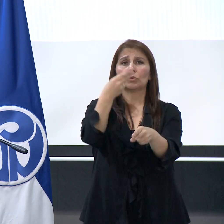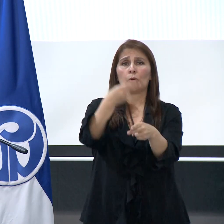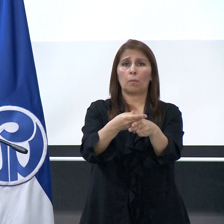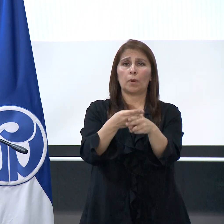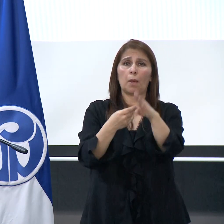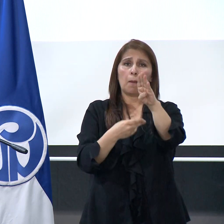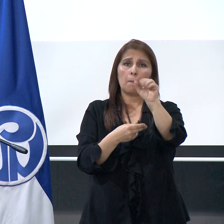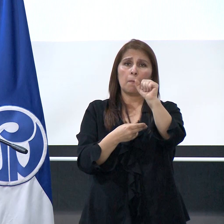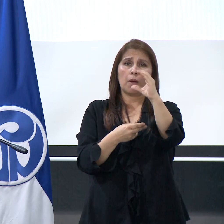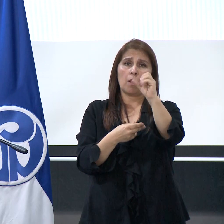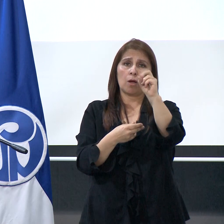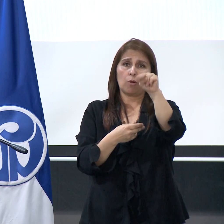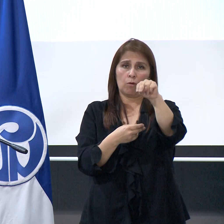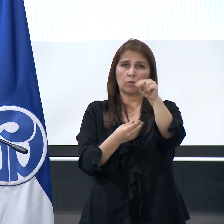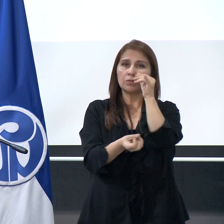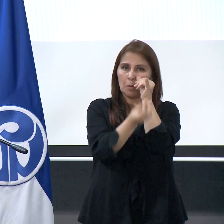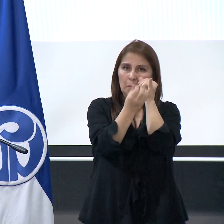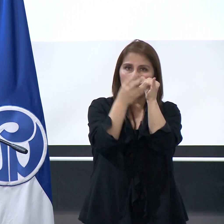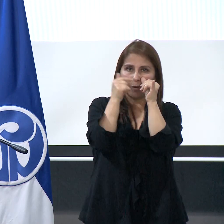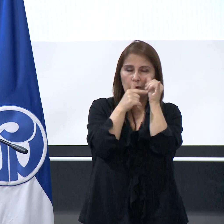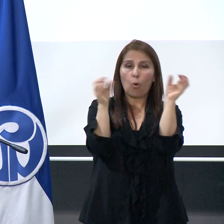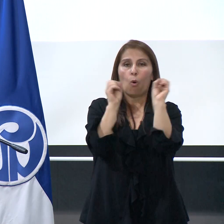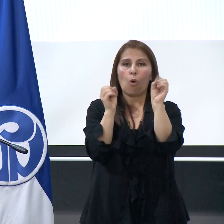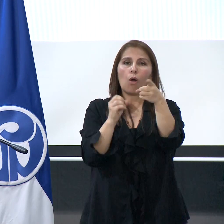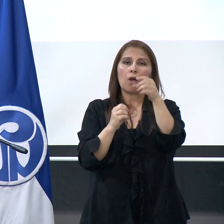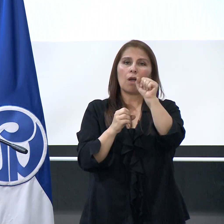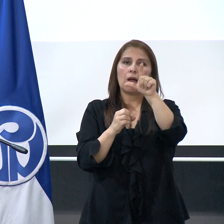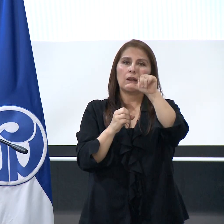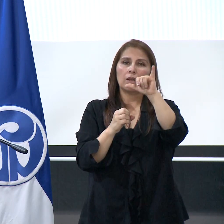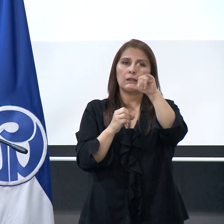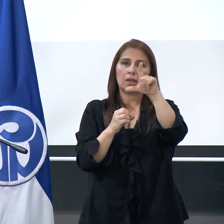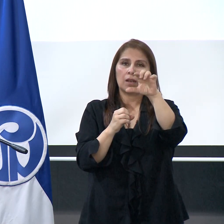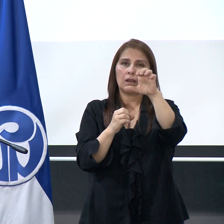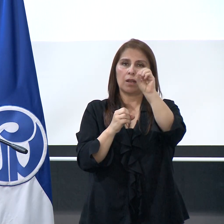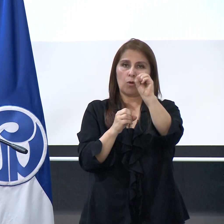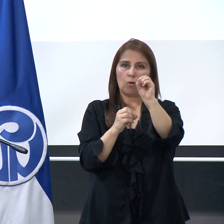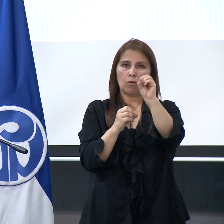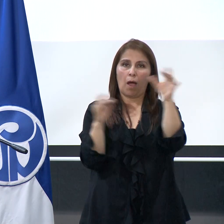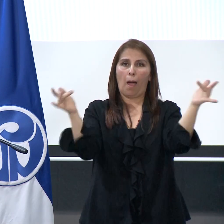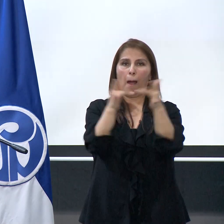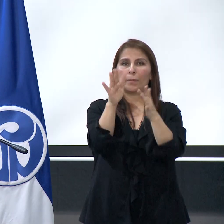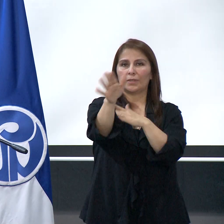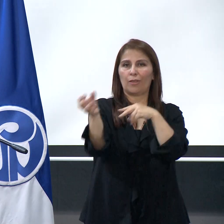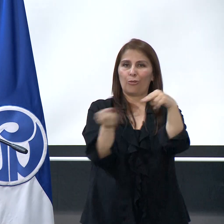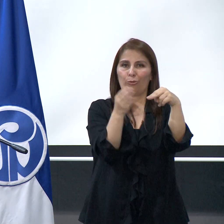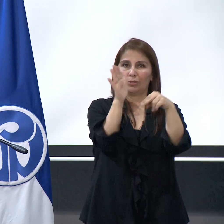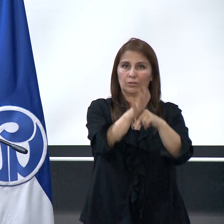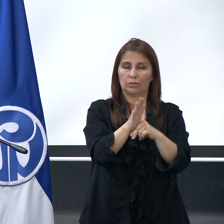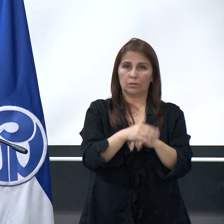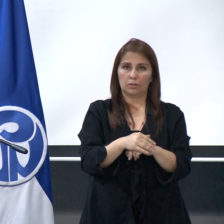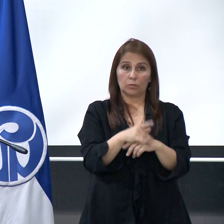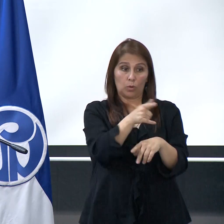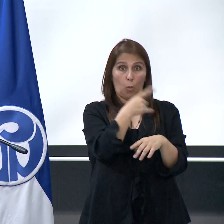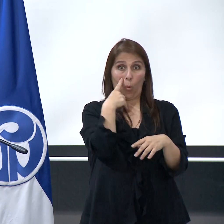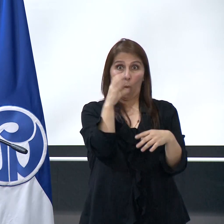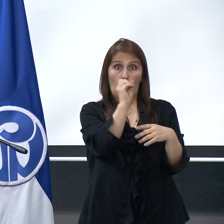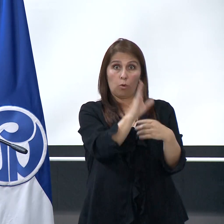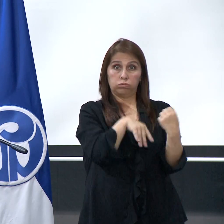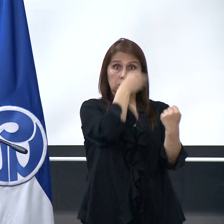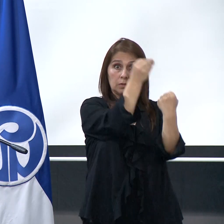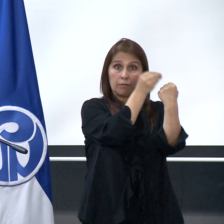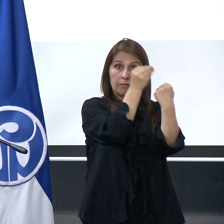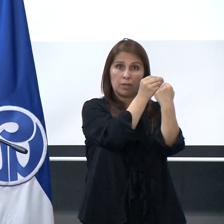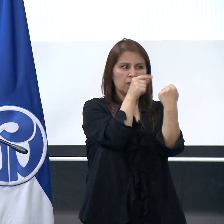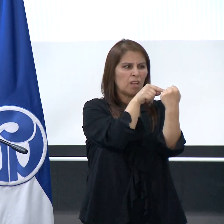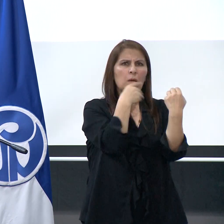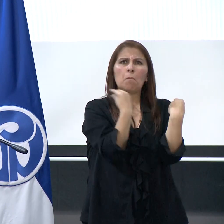de la pedagogía o el galileo de la educación de modo que se convierte en un referente para comprender la